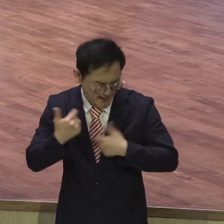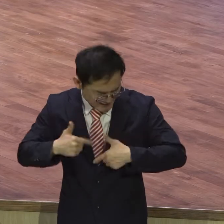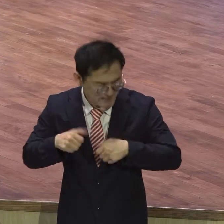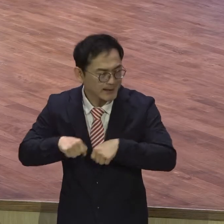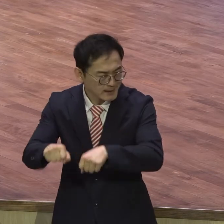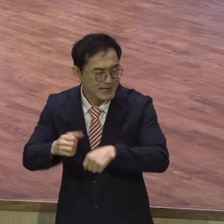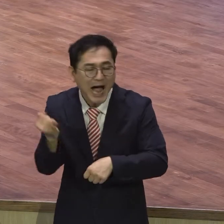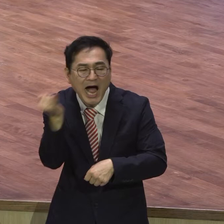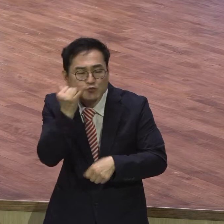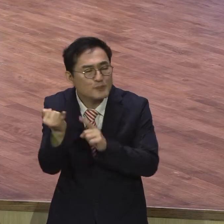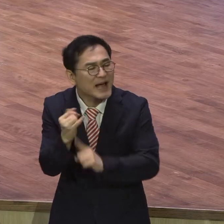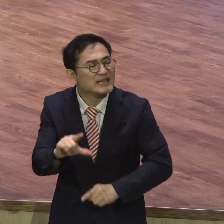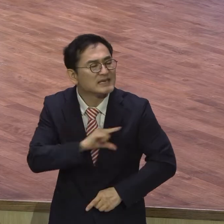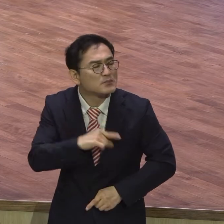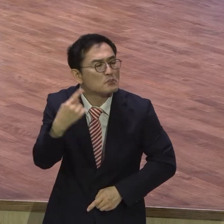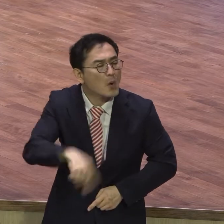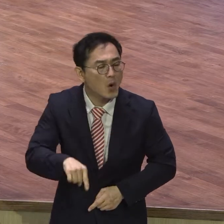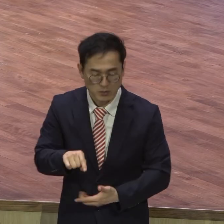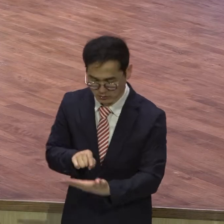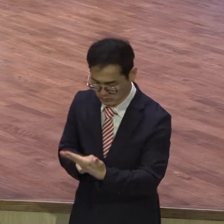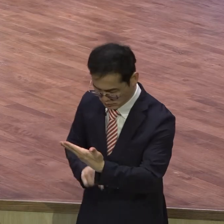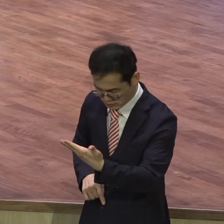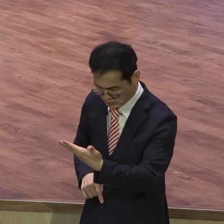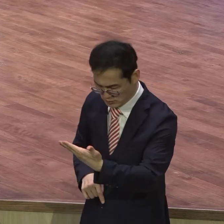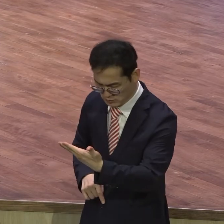대체 이게 무슨 시험 문제야